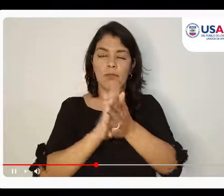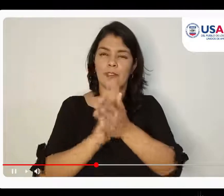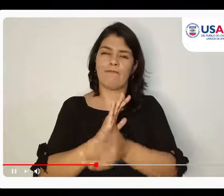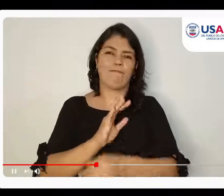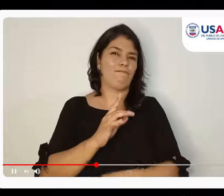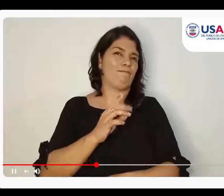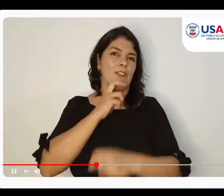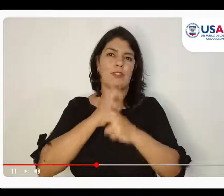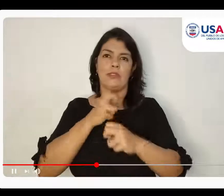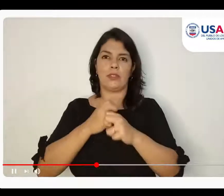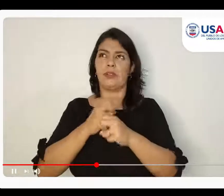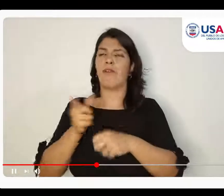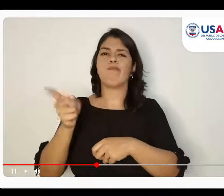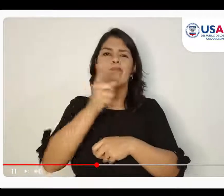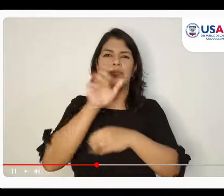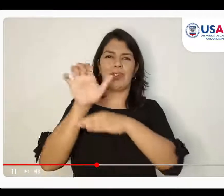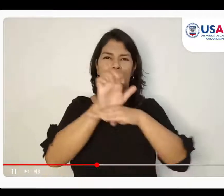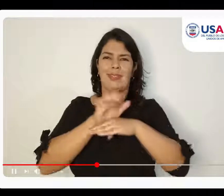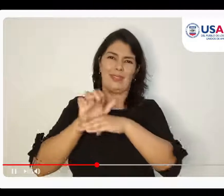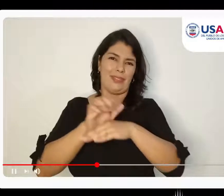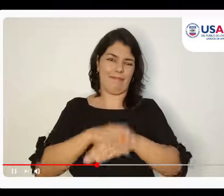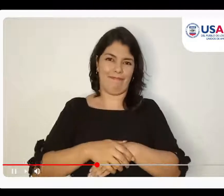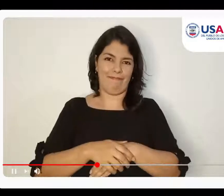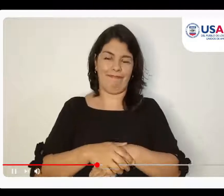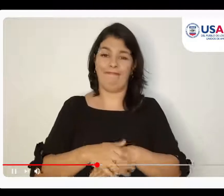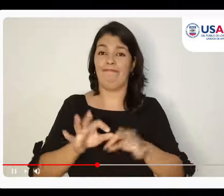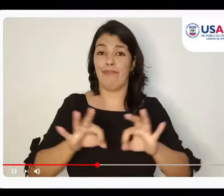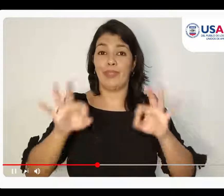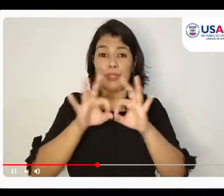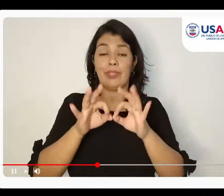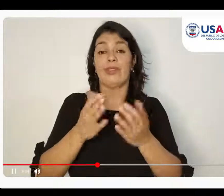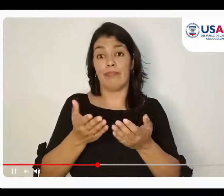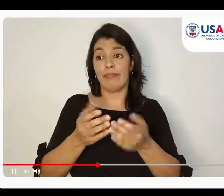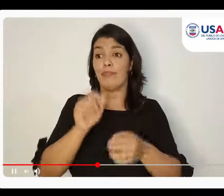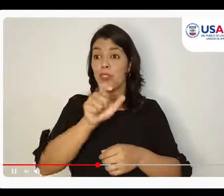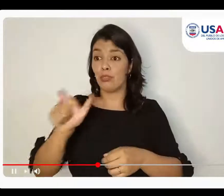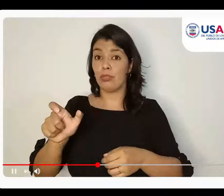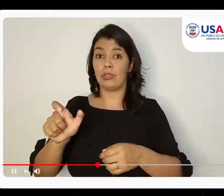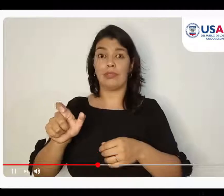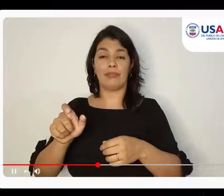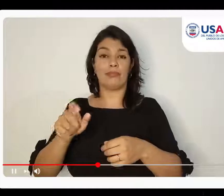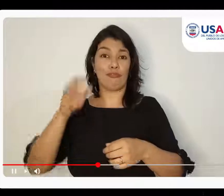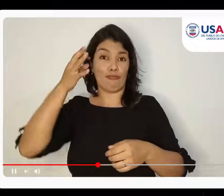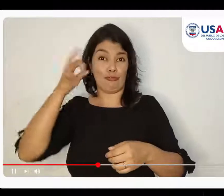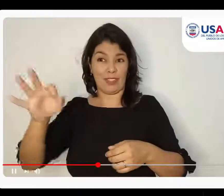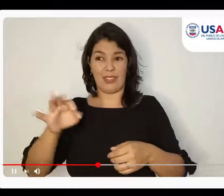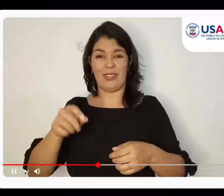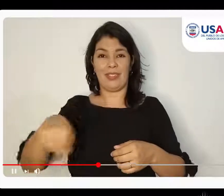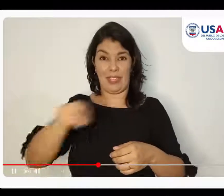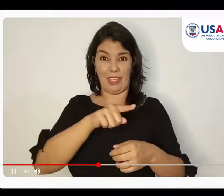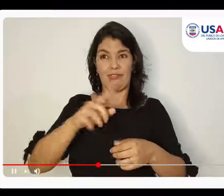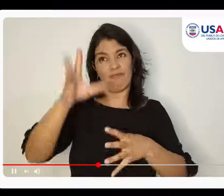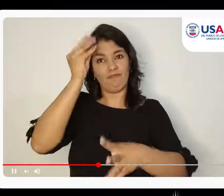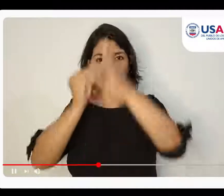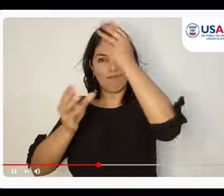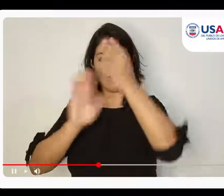muy limitado en la mayoría de las entidades territoriales. Es necesario que exista la formación de personas en lengua de señas colombiana para ampliar